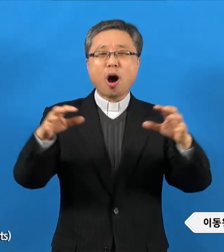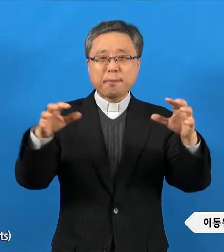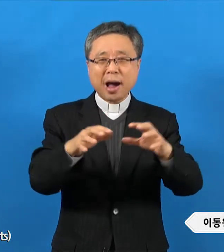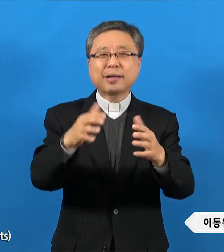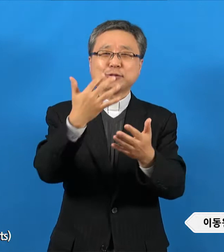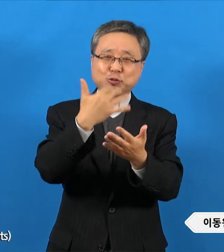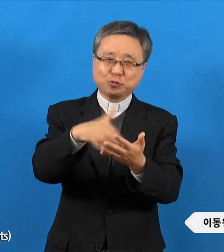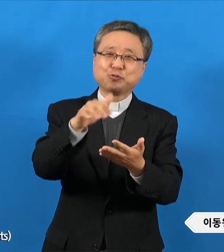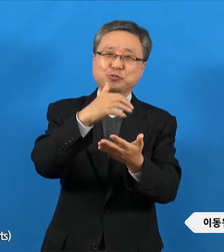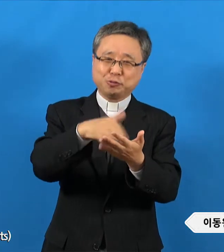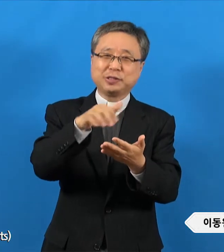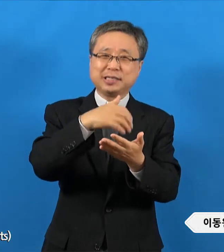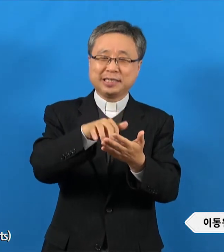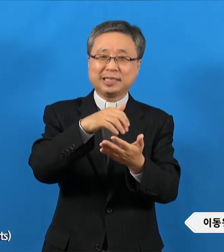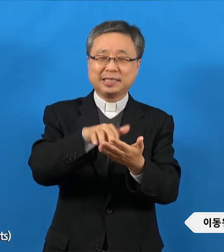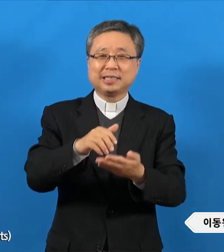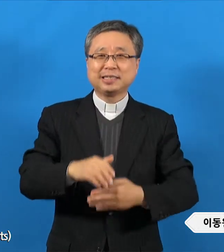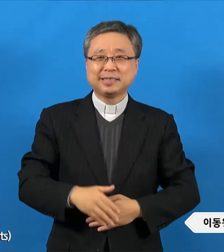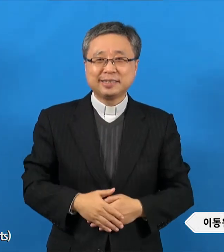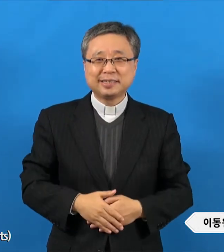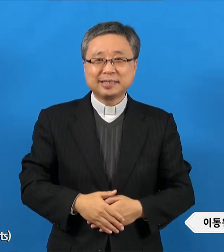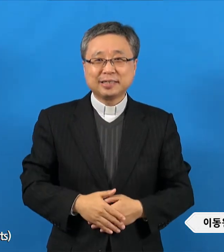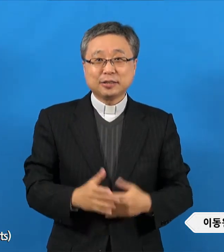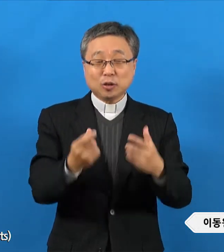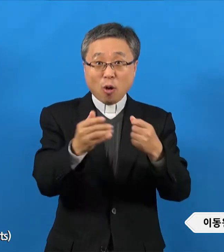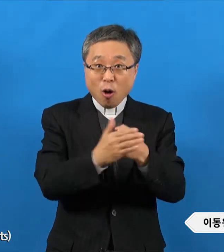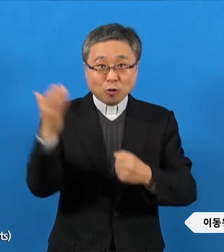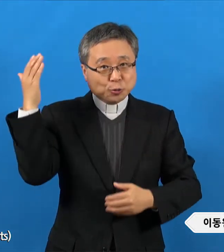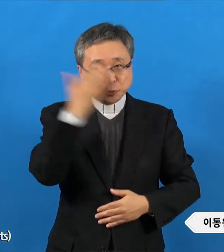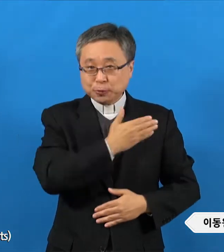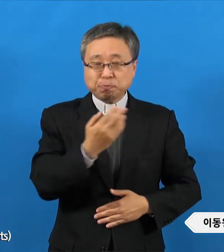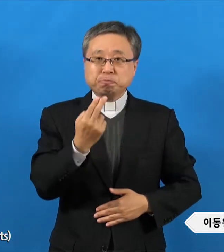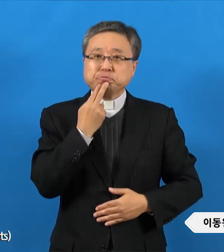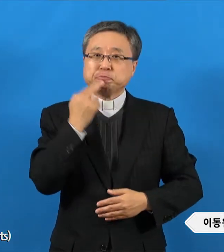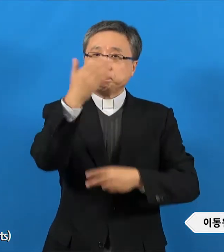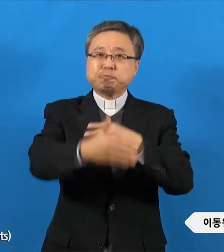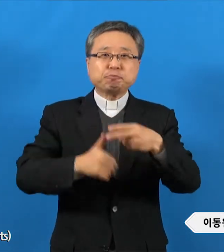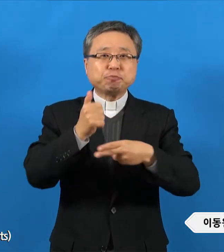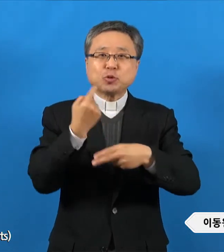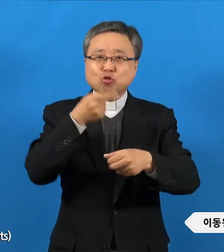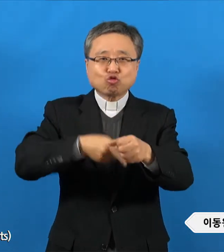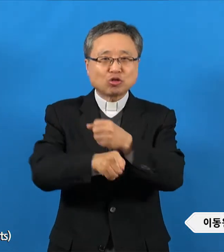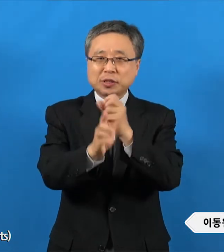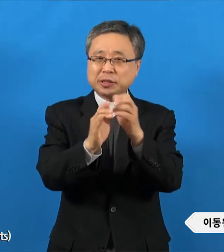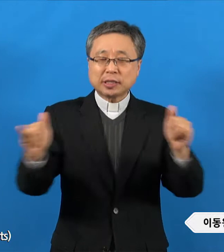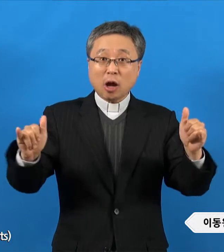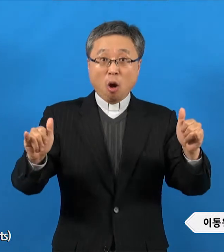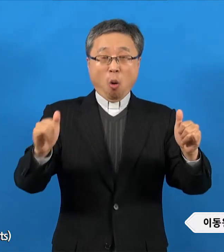통계 수치예요. 그러니까 순수한 무신론자들은 사실 의외로 숫자가